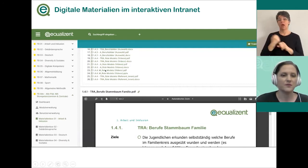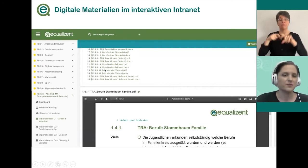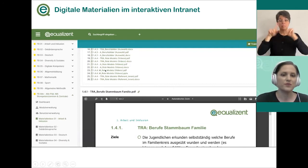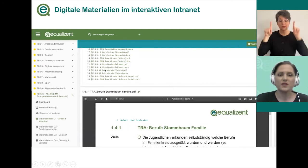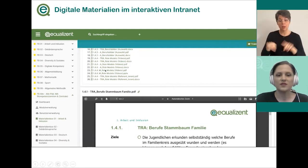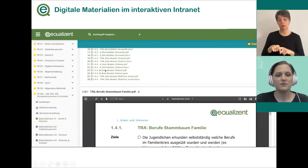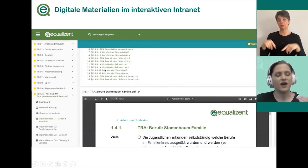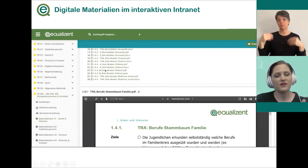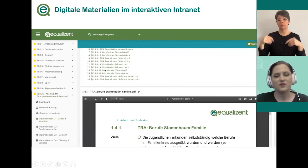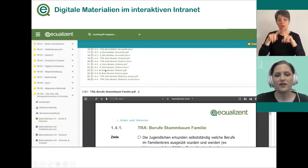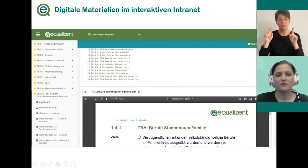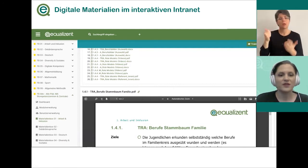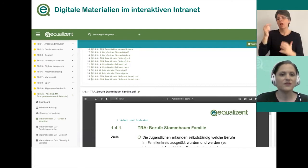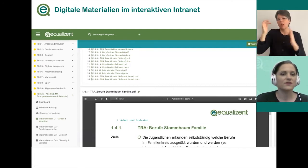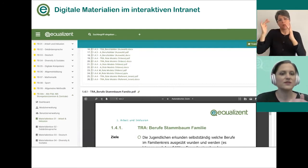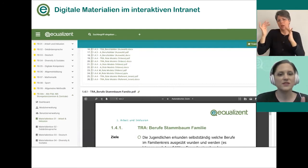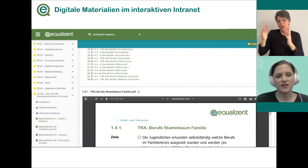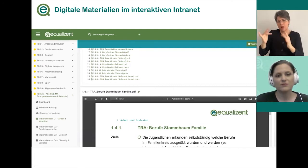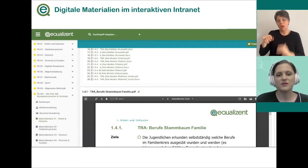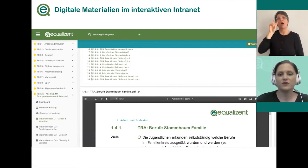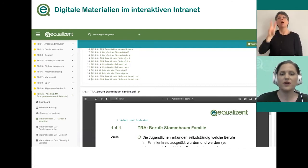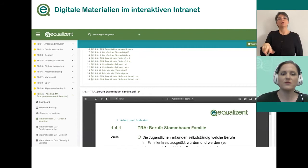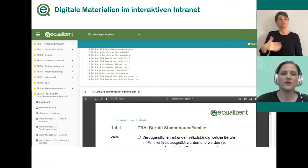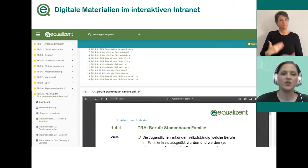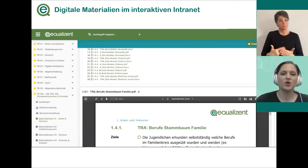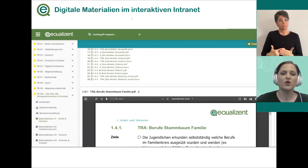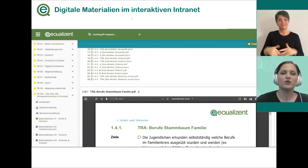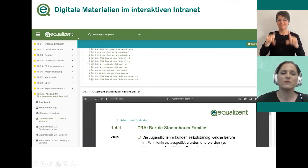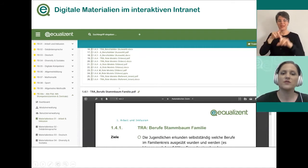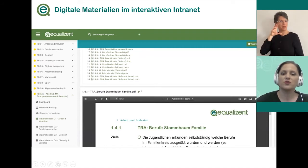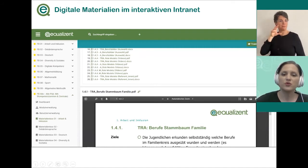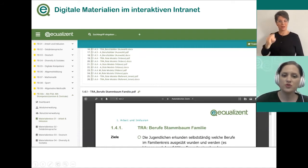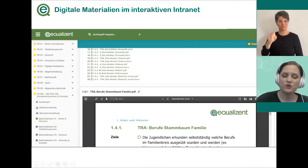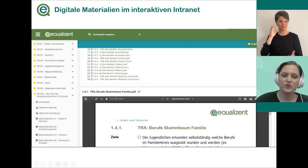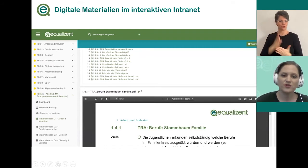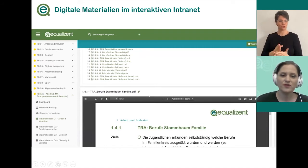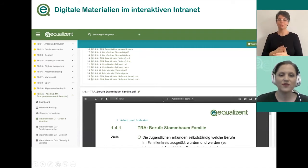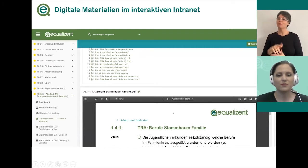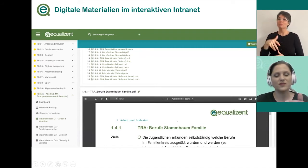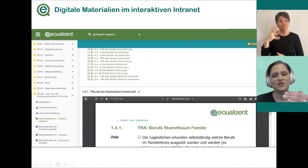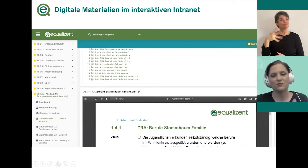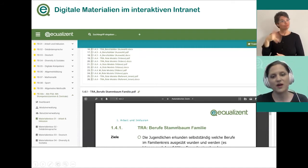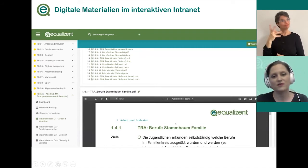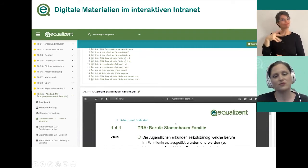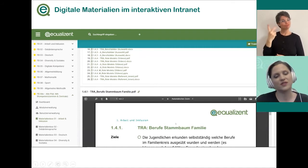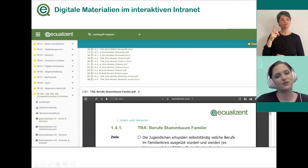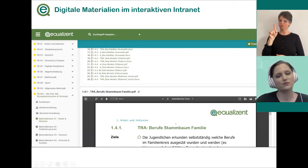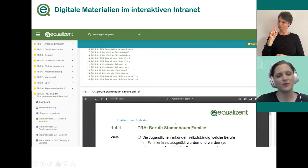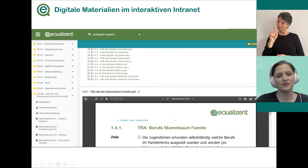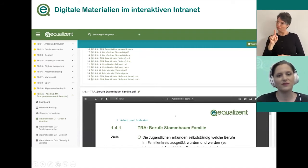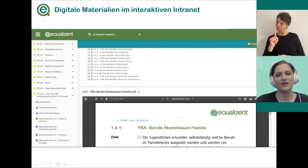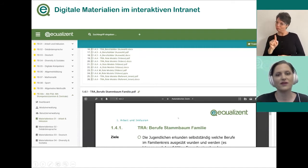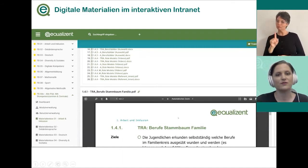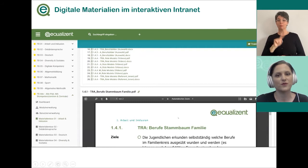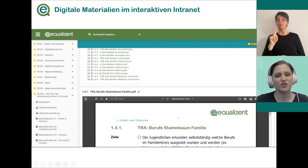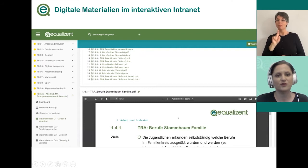Materialblatt. Da sieht man alles auf einen Blick. Das Thema sieht man auf einen Blick. Und wenn man sich durchscrollen möchte, kann man das auch machen. Und jedes Dokument